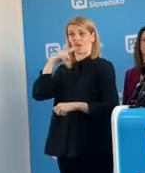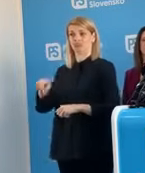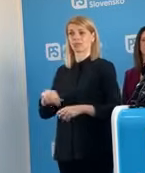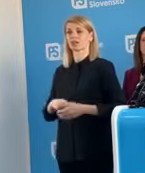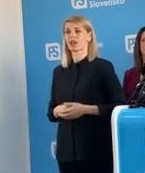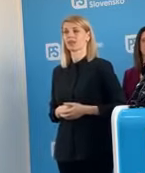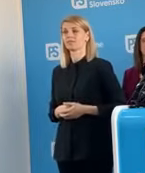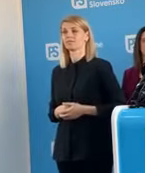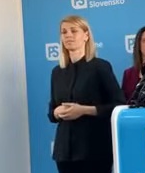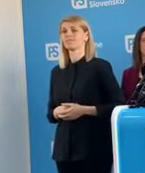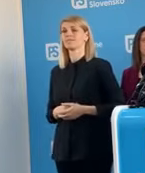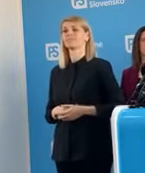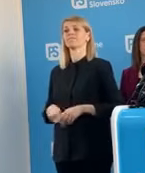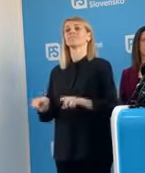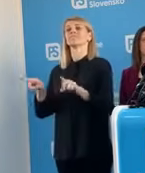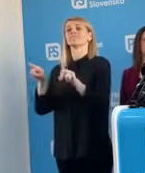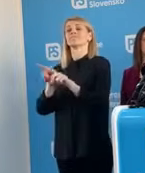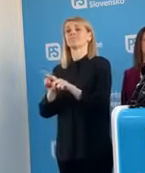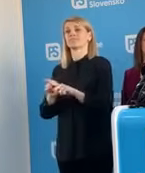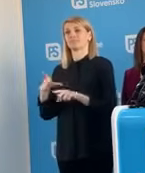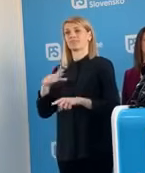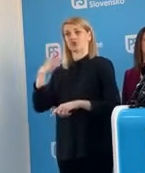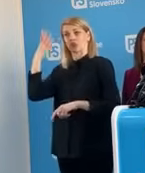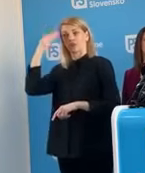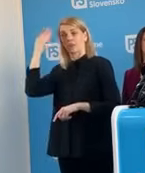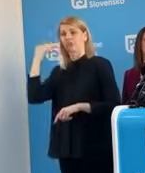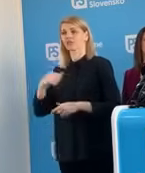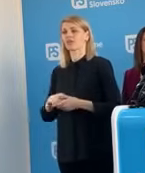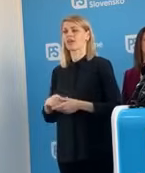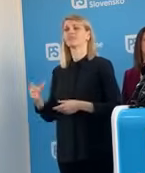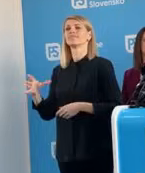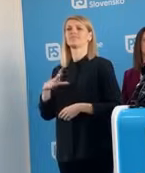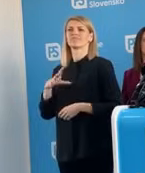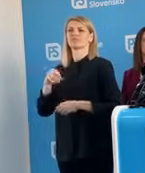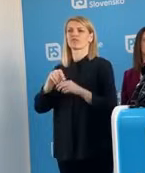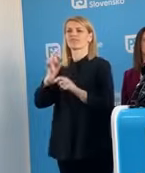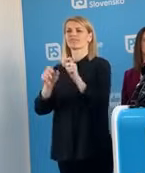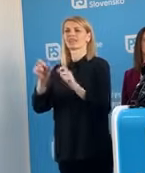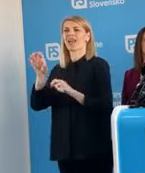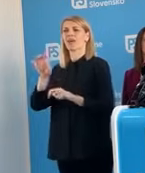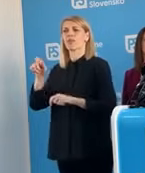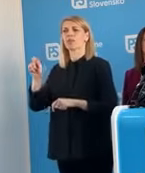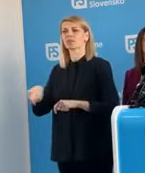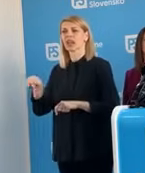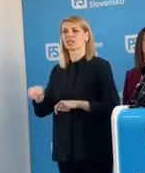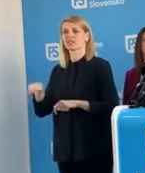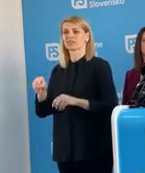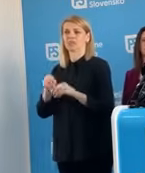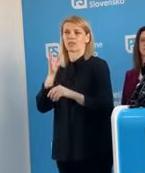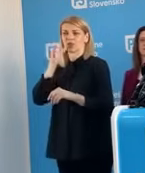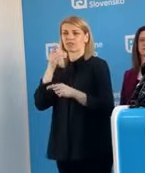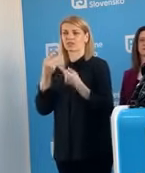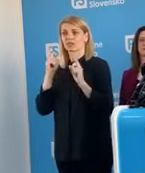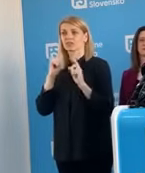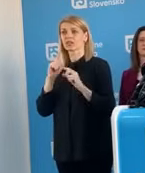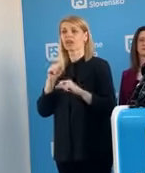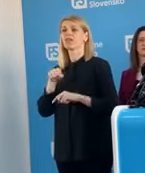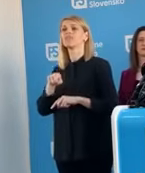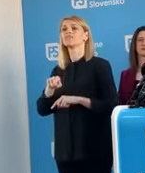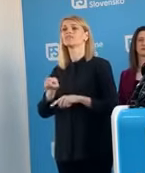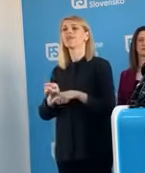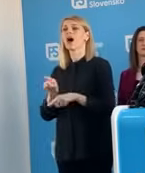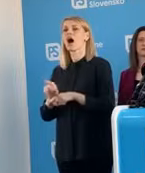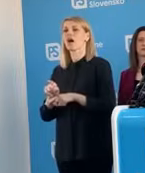práve aj pán Šimečka, aj europoslanci za PS sú za to, aby